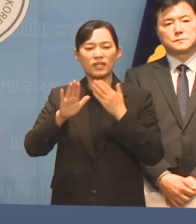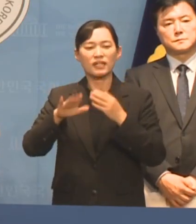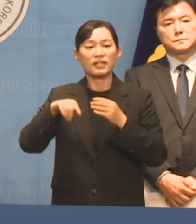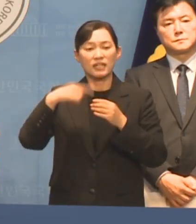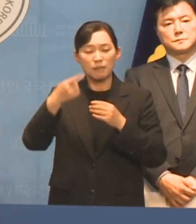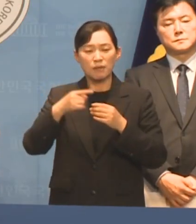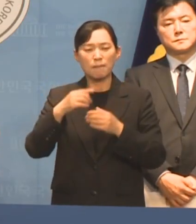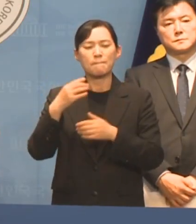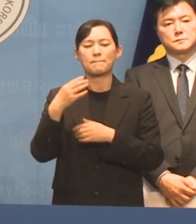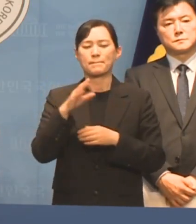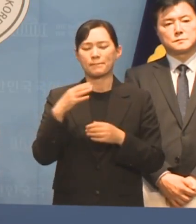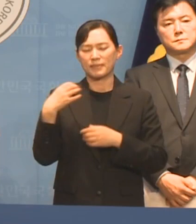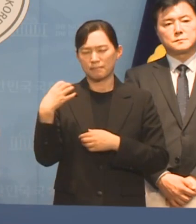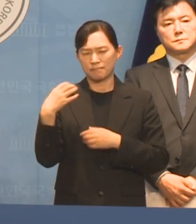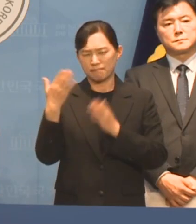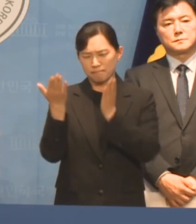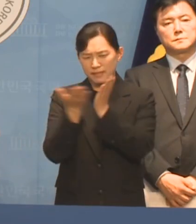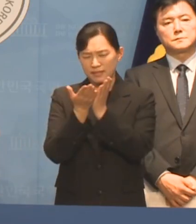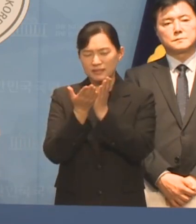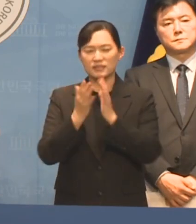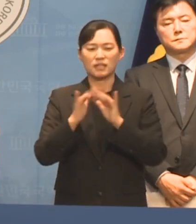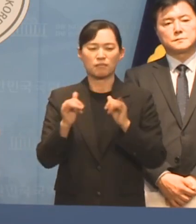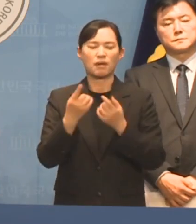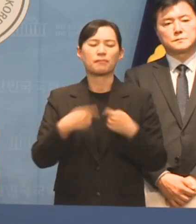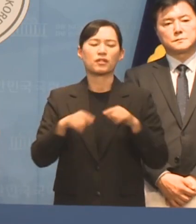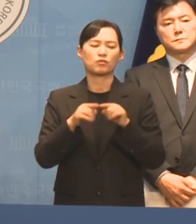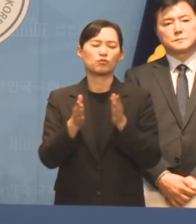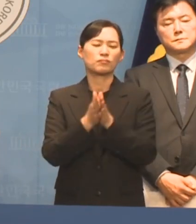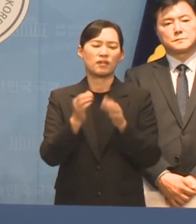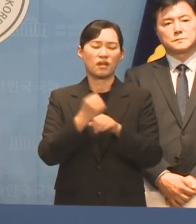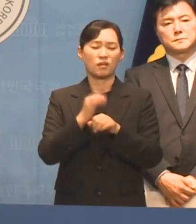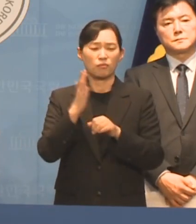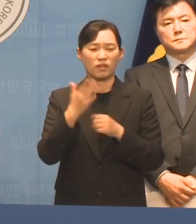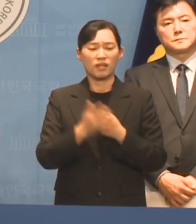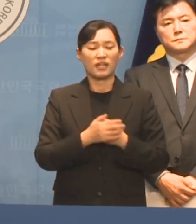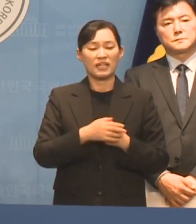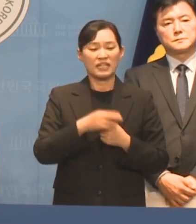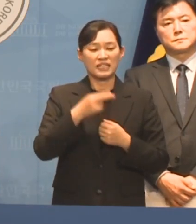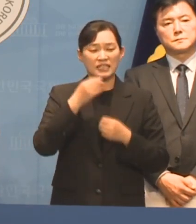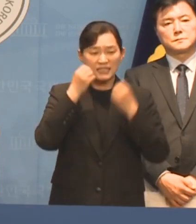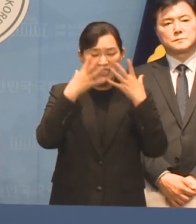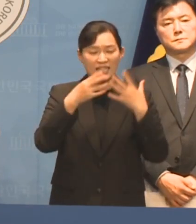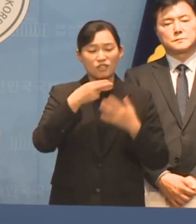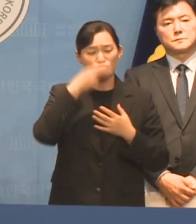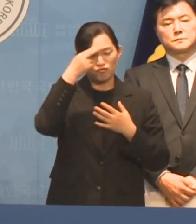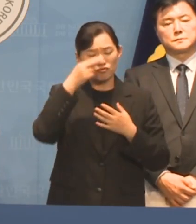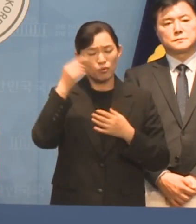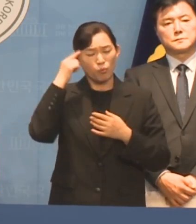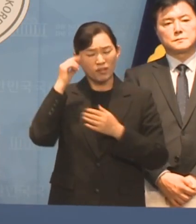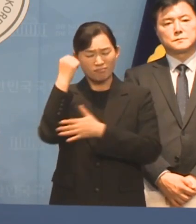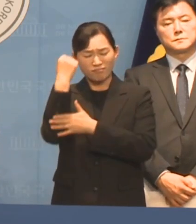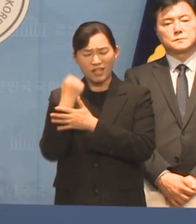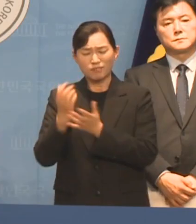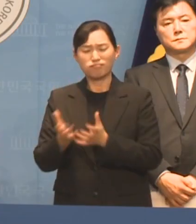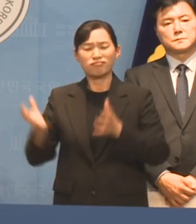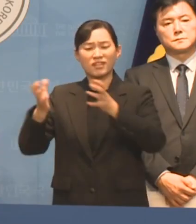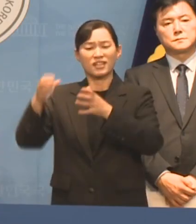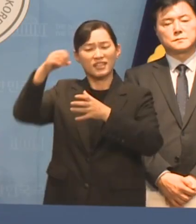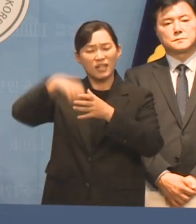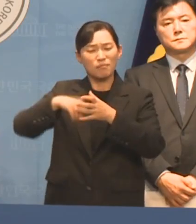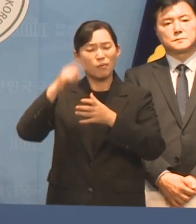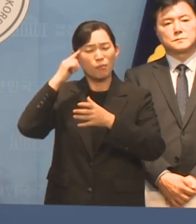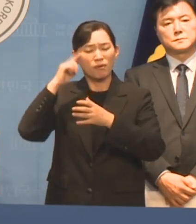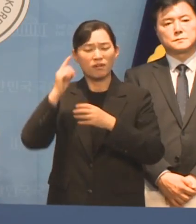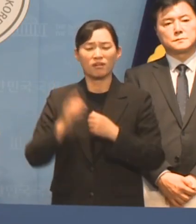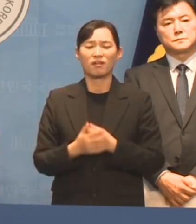인사와 전략으로 새롭게 출발해야 합니다. 왜 세수를 헌 부대에 담으려 합니까? 왜 국민의 기대와